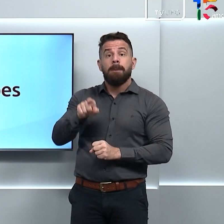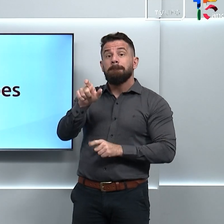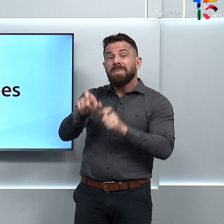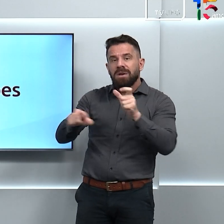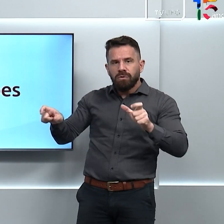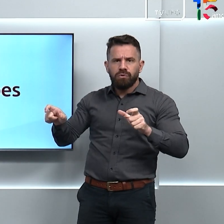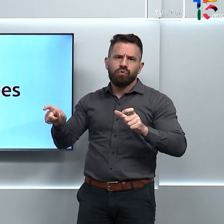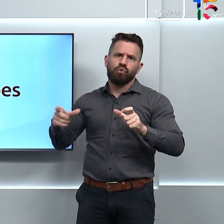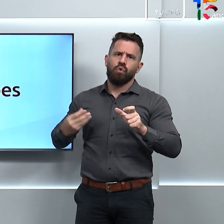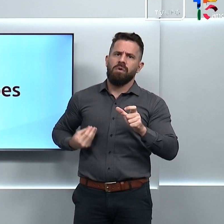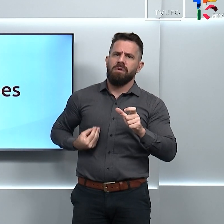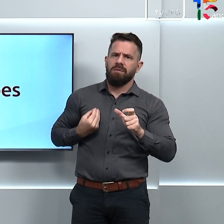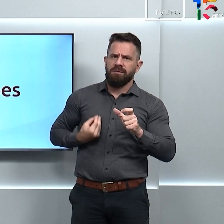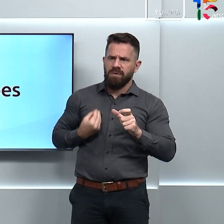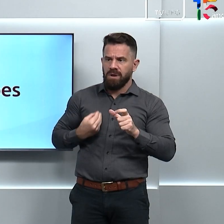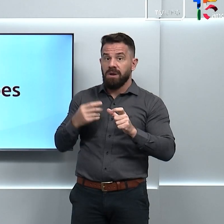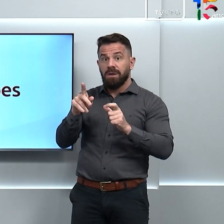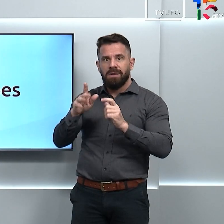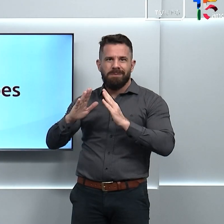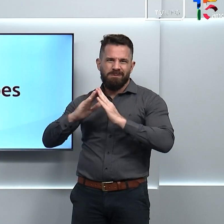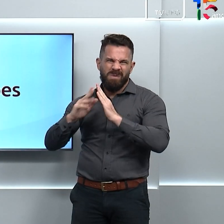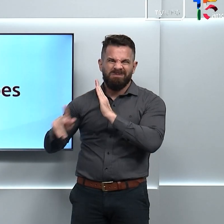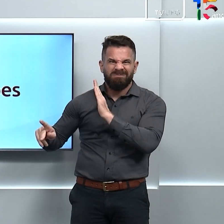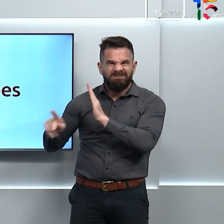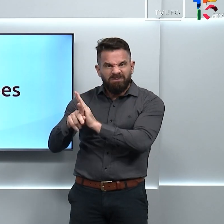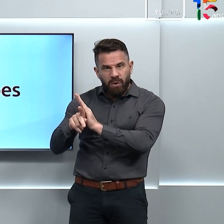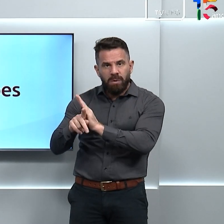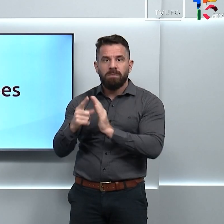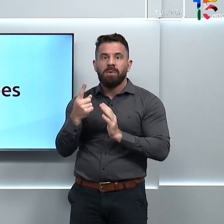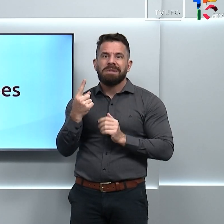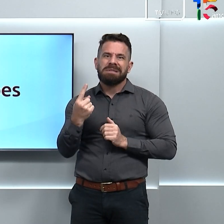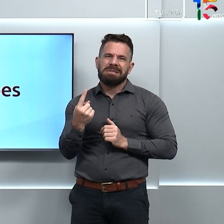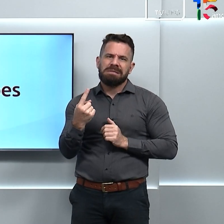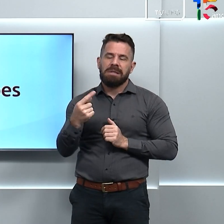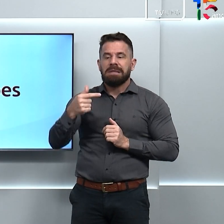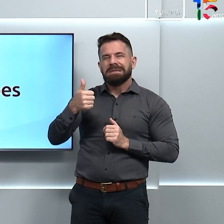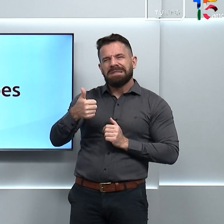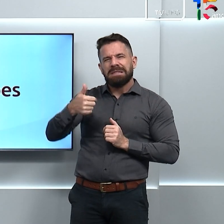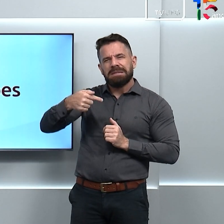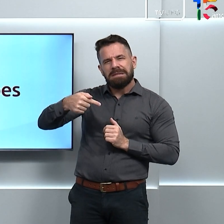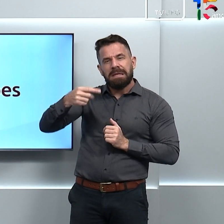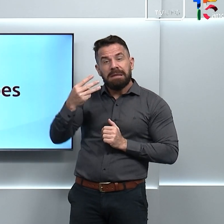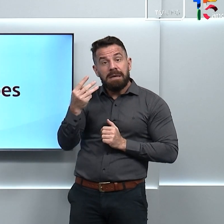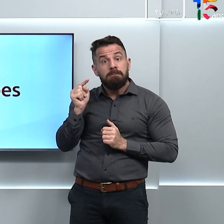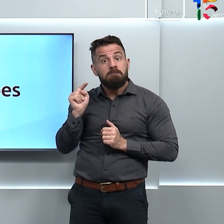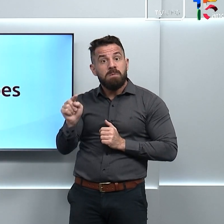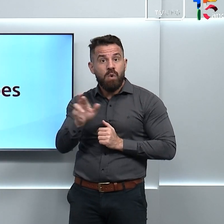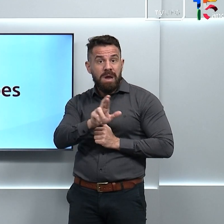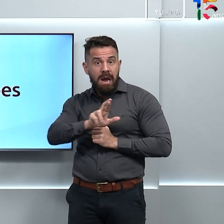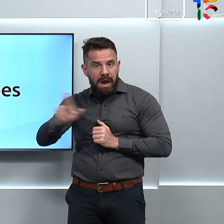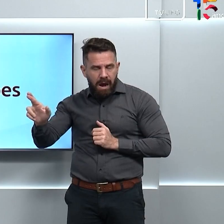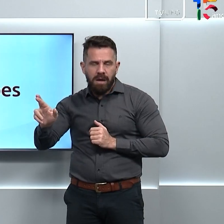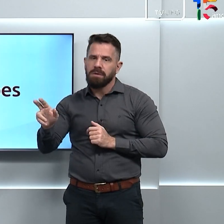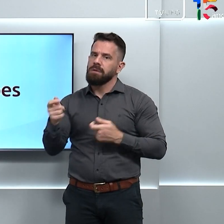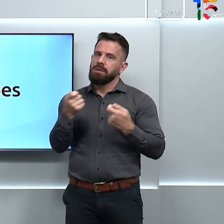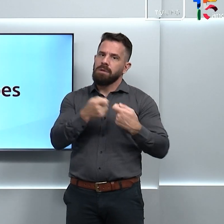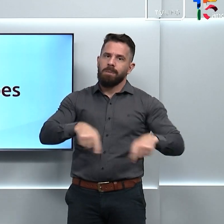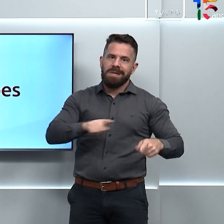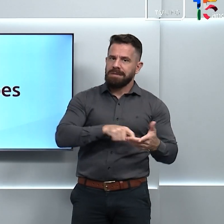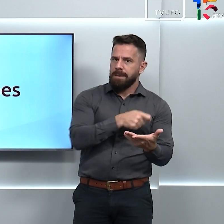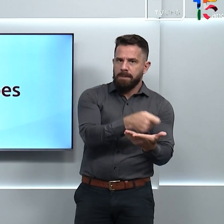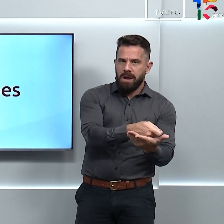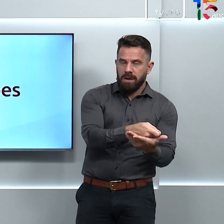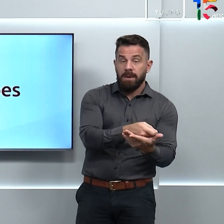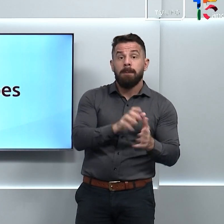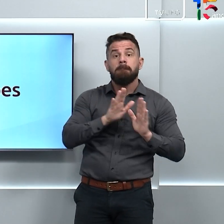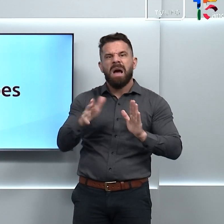até R$ 173 mil está isento do pagamento da taxa do lixo. Bom, e as regras para esse